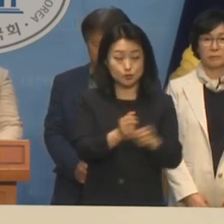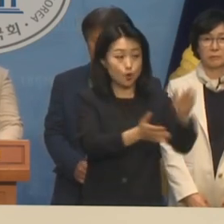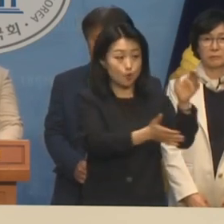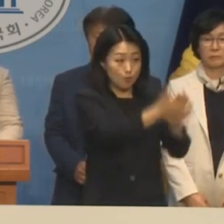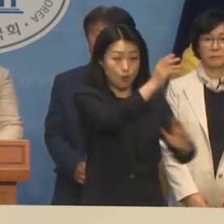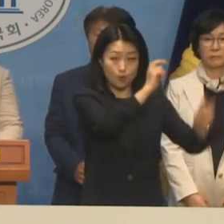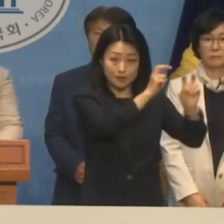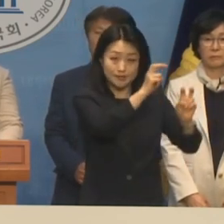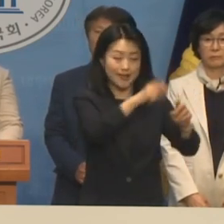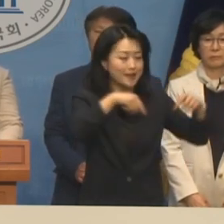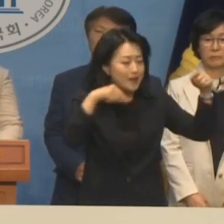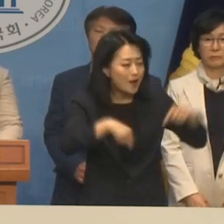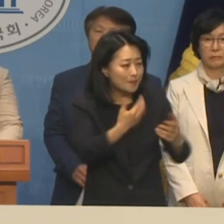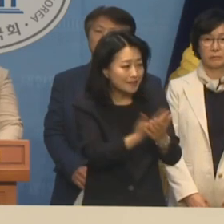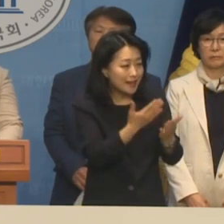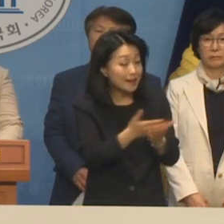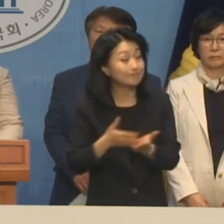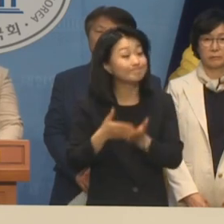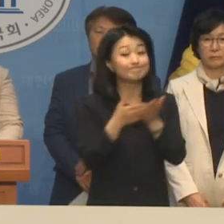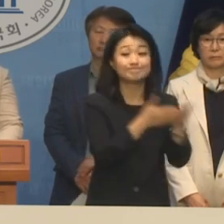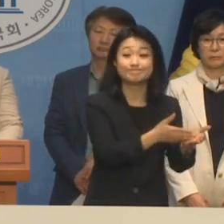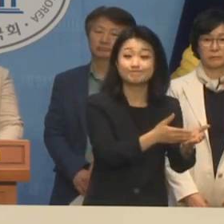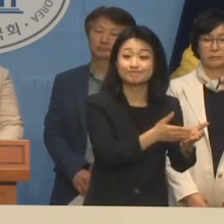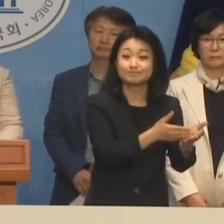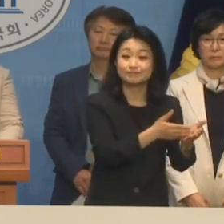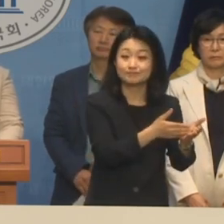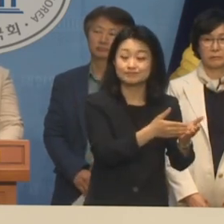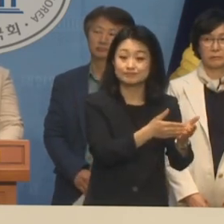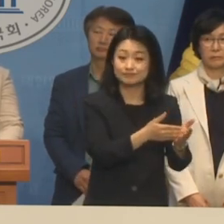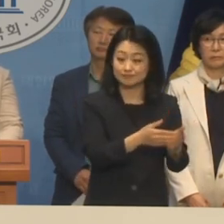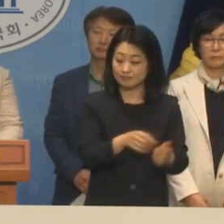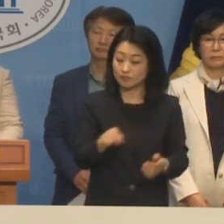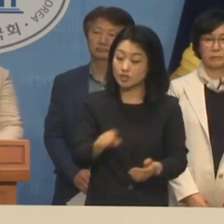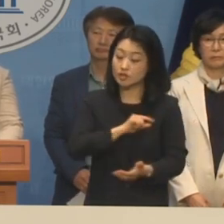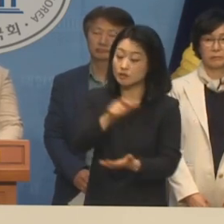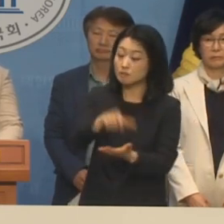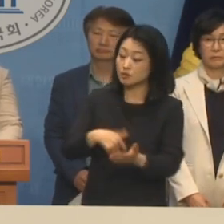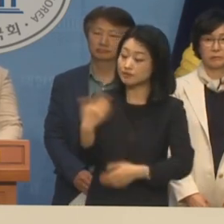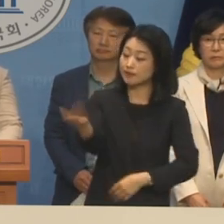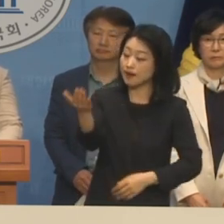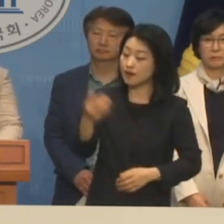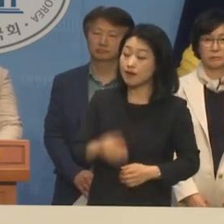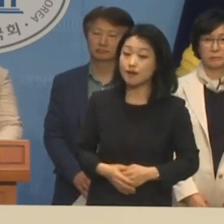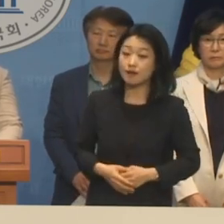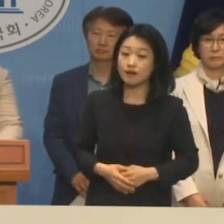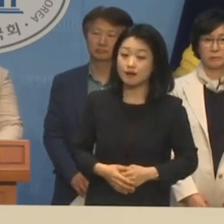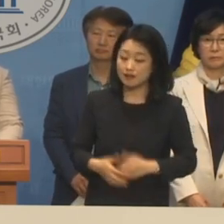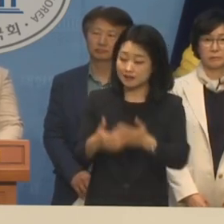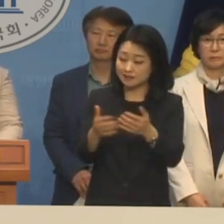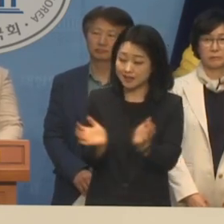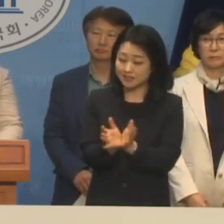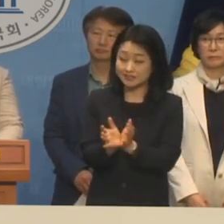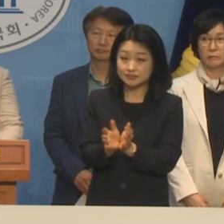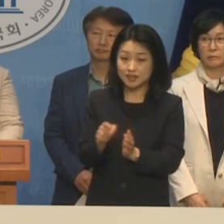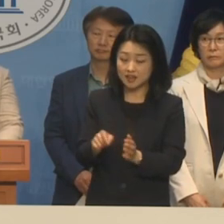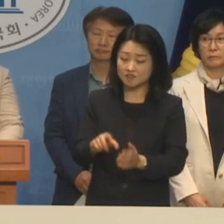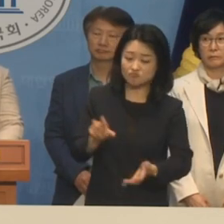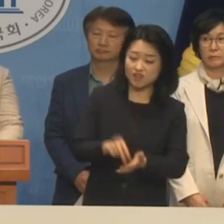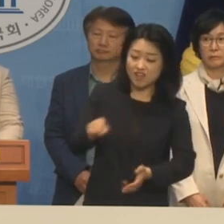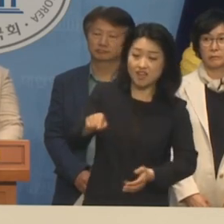요청하면 이에 응하기는커녕 점주 명단을 요구하며 단체의 정체성을